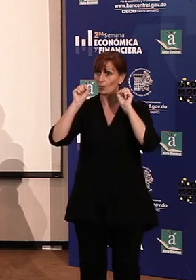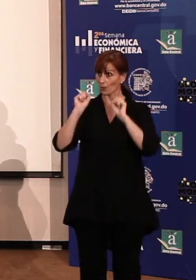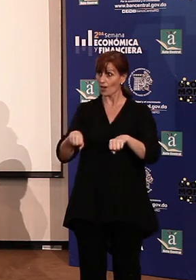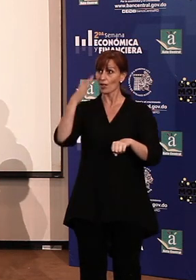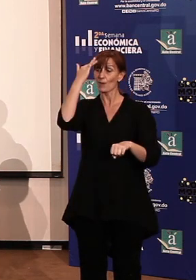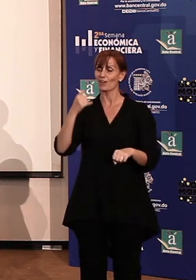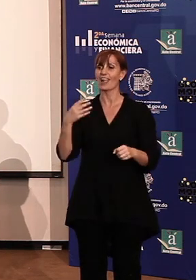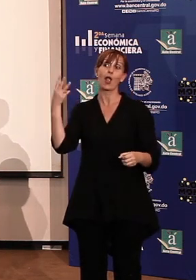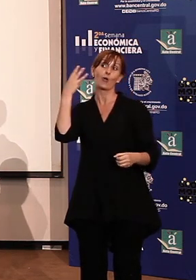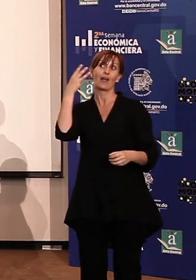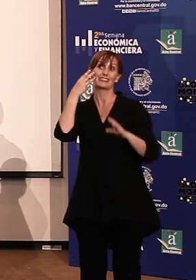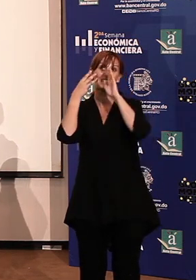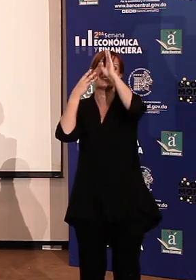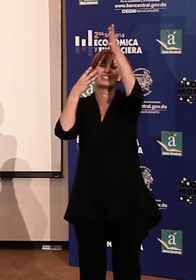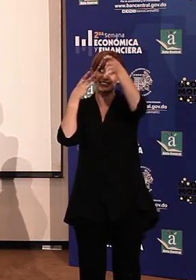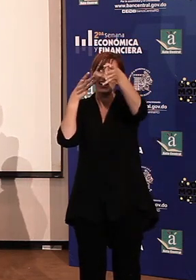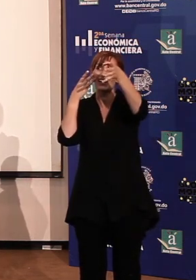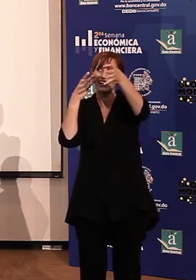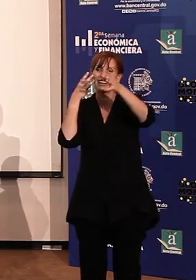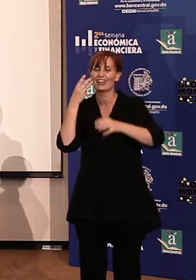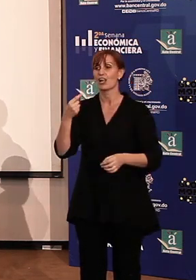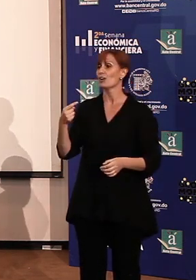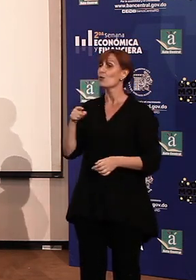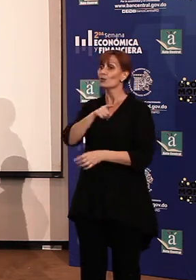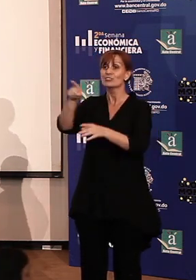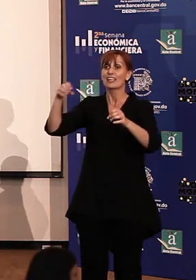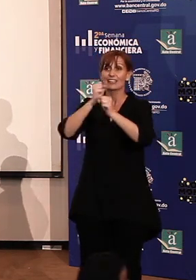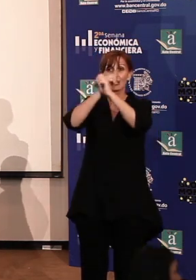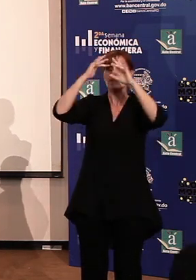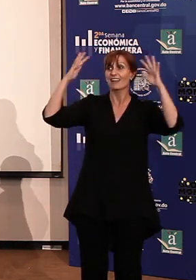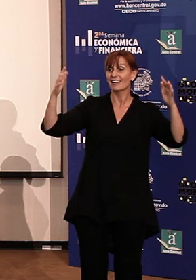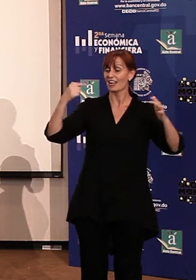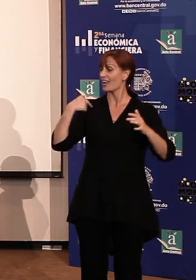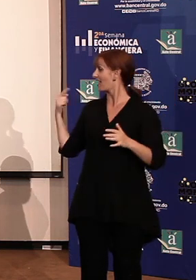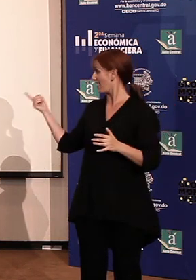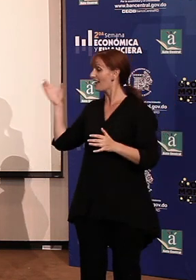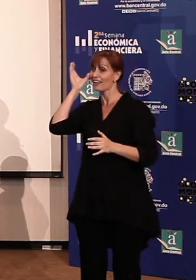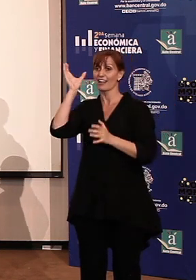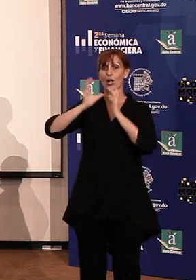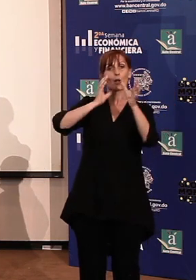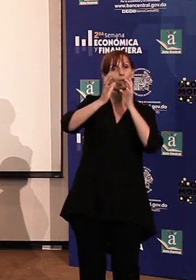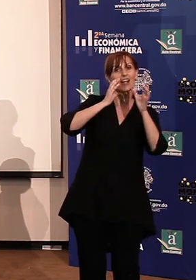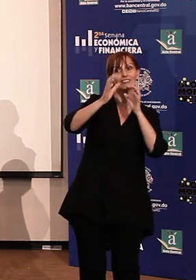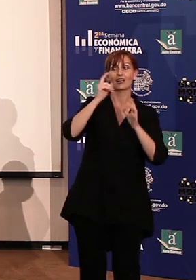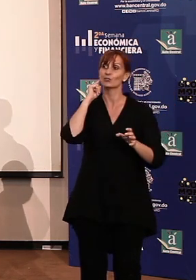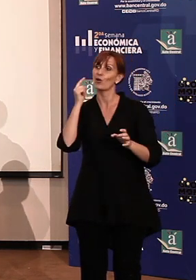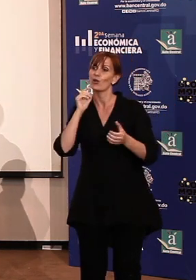ustedes no se imaginan como yo converso con muchos de la comunidad sorda porque